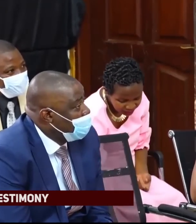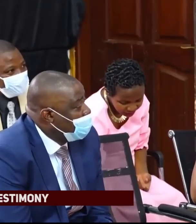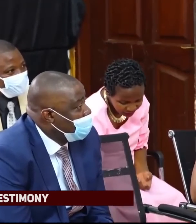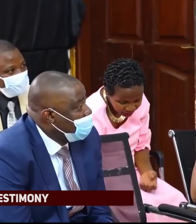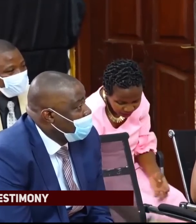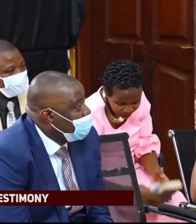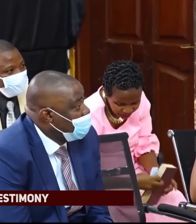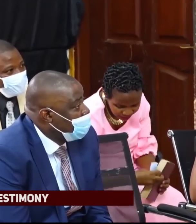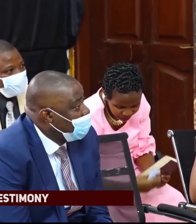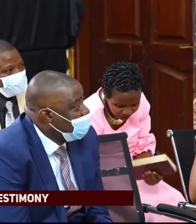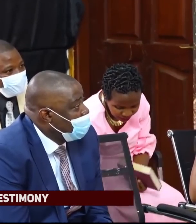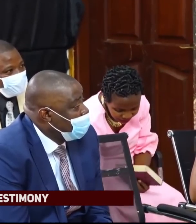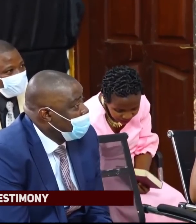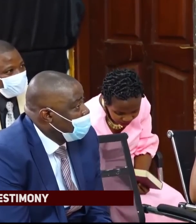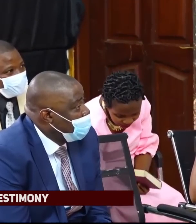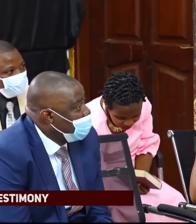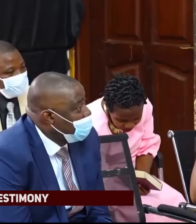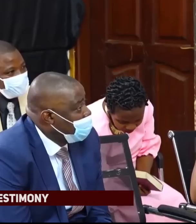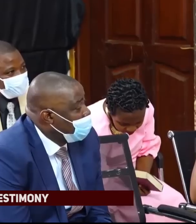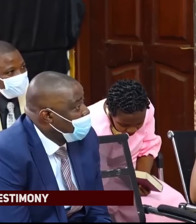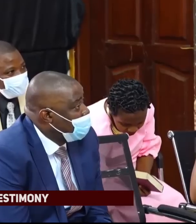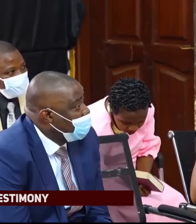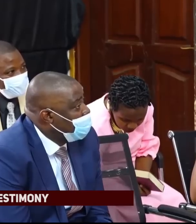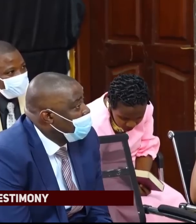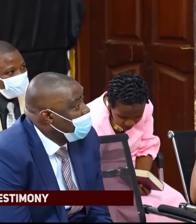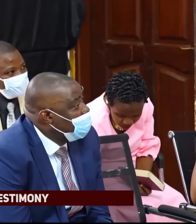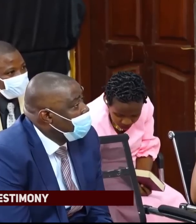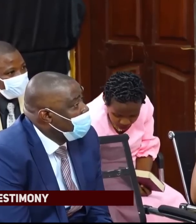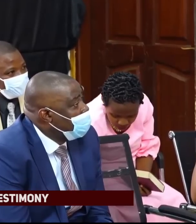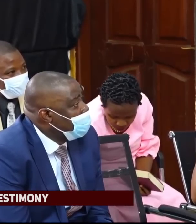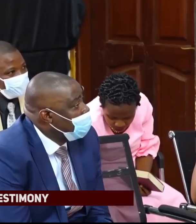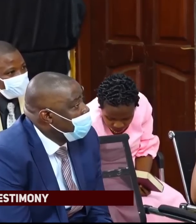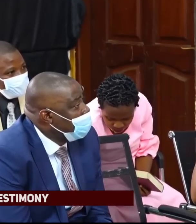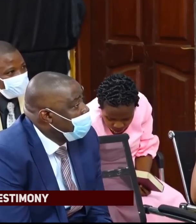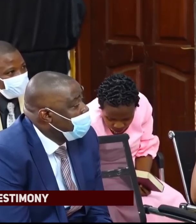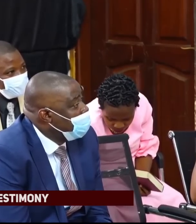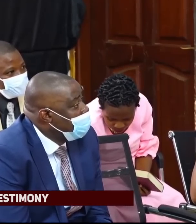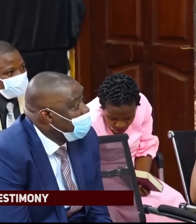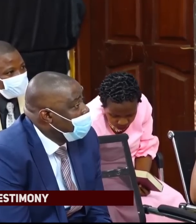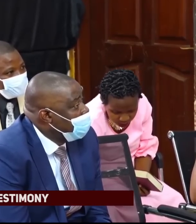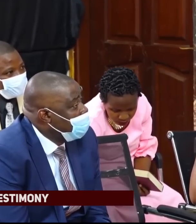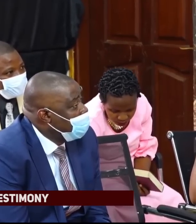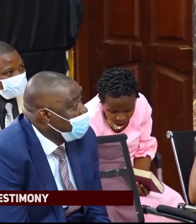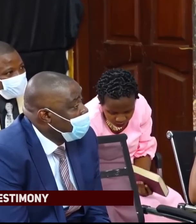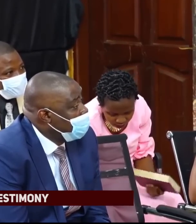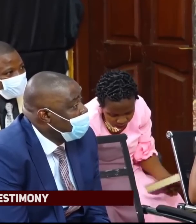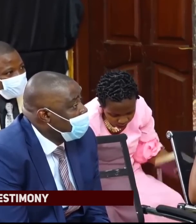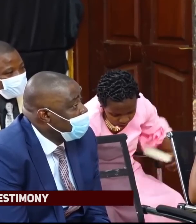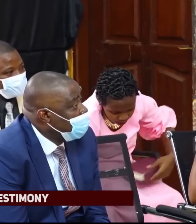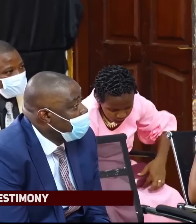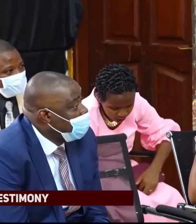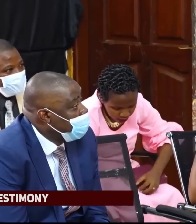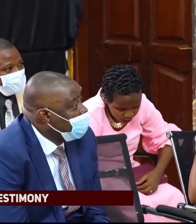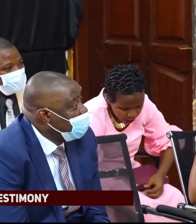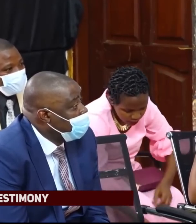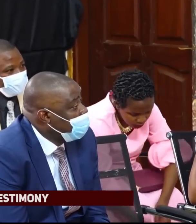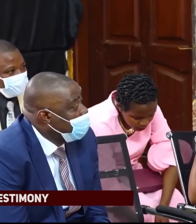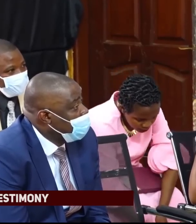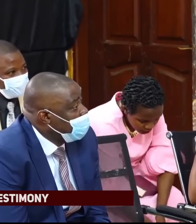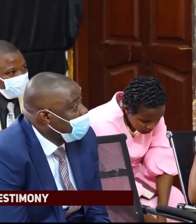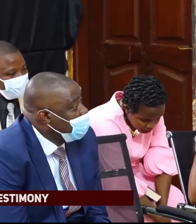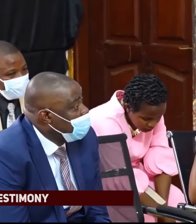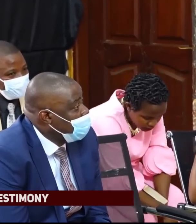Ayimiridde n'asaba nange. Nanzizaamu amaanyi. Buli lunaku nga ngamba ekigambo I love you so very much. Ako nga